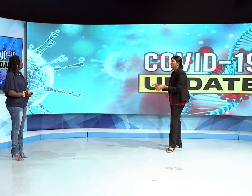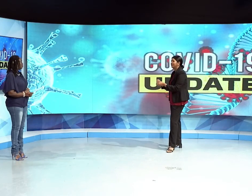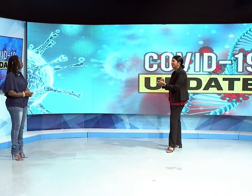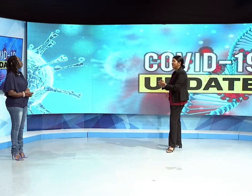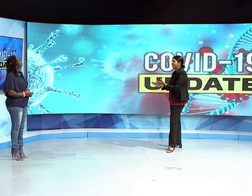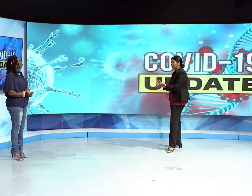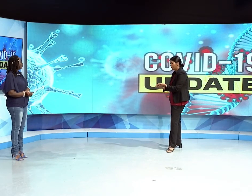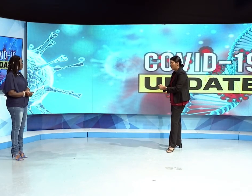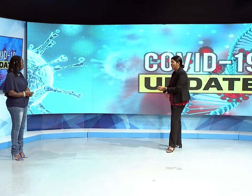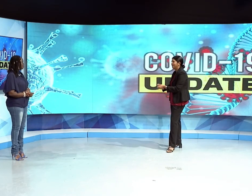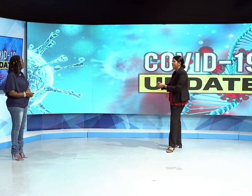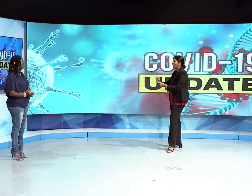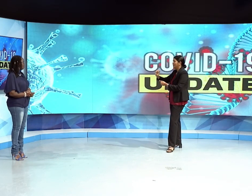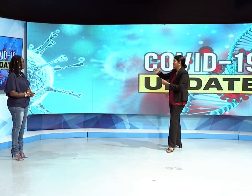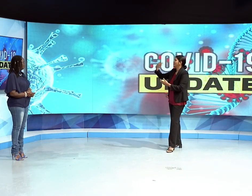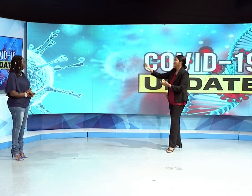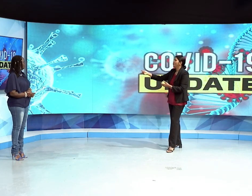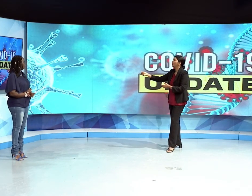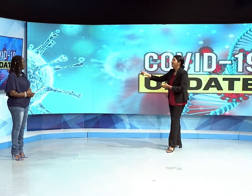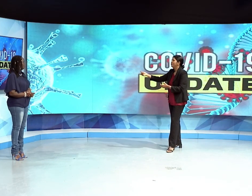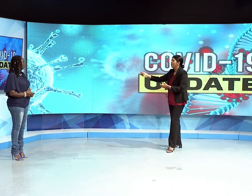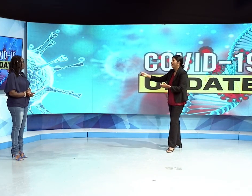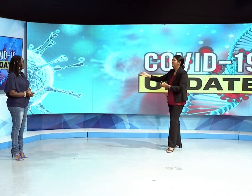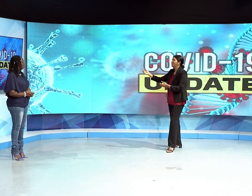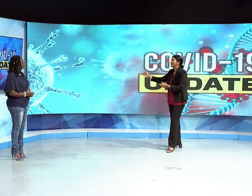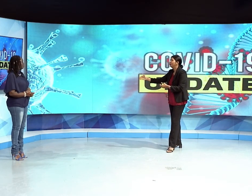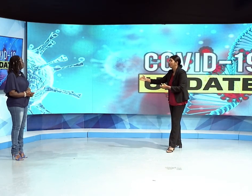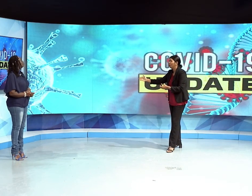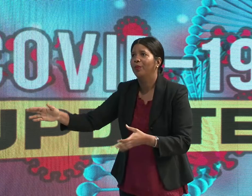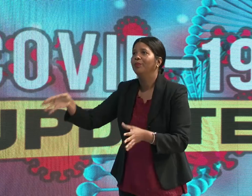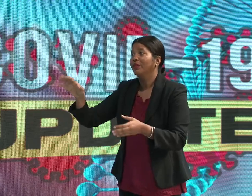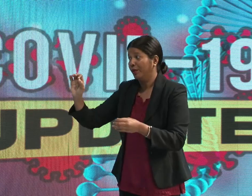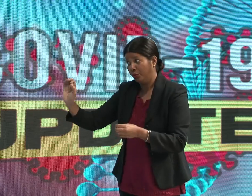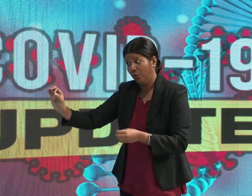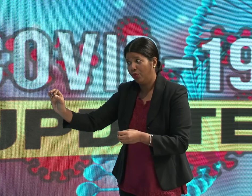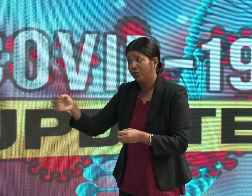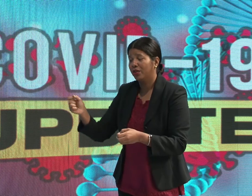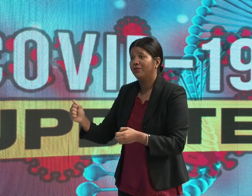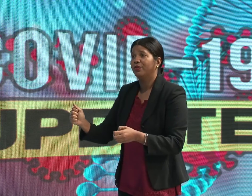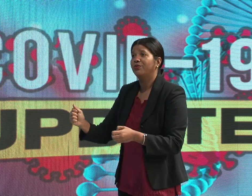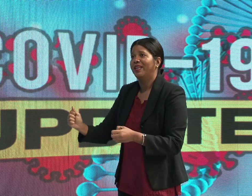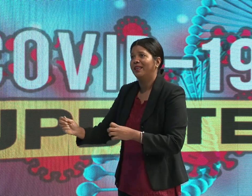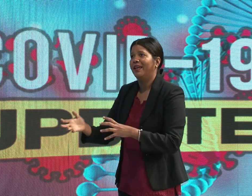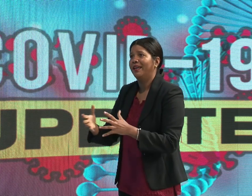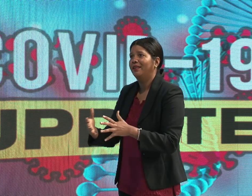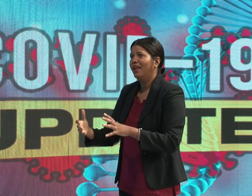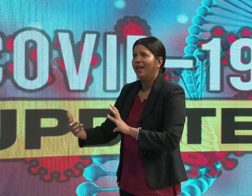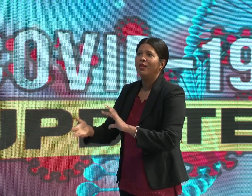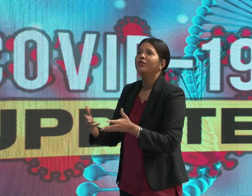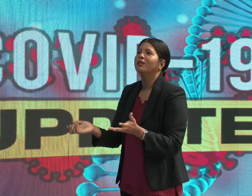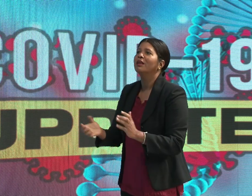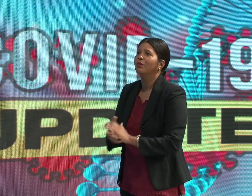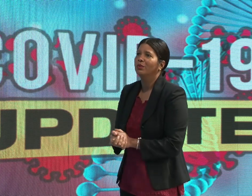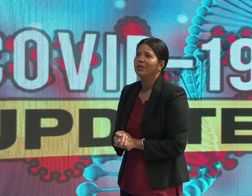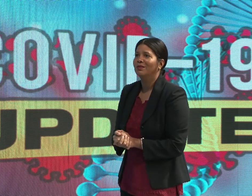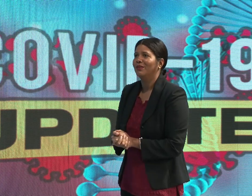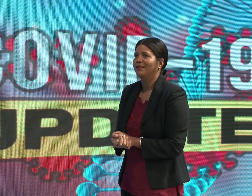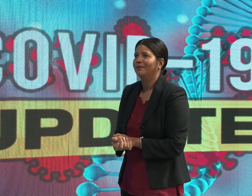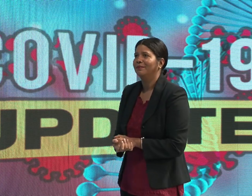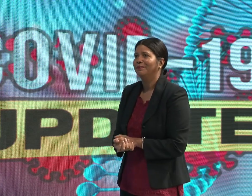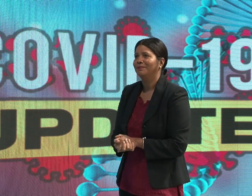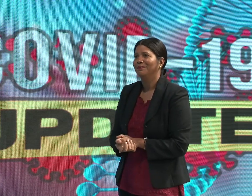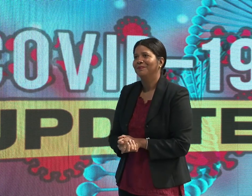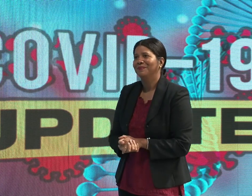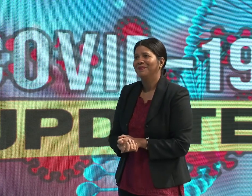ontvangt wel de dingen, je ontsmet het. Je geeft ook de informatie, let u erop dat u ook zorgt voor uw veiligheid. En nu is het een gewoonte